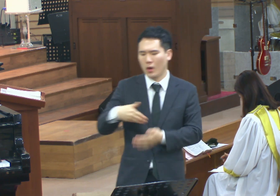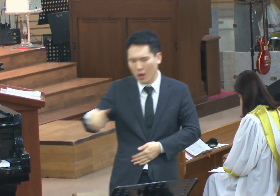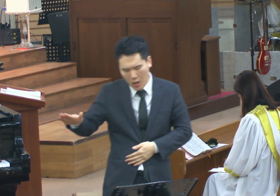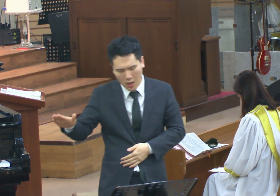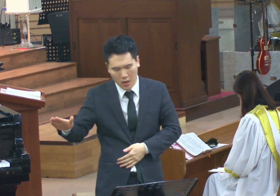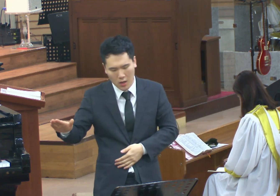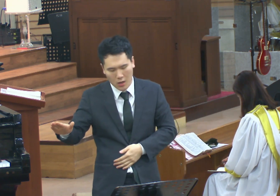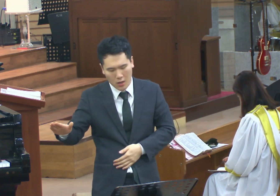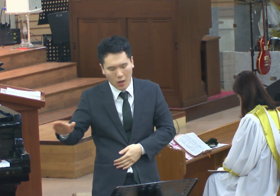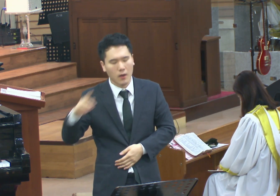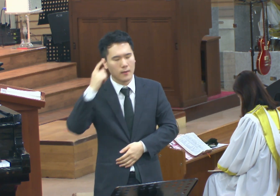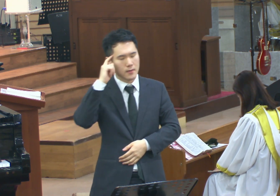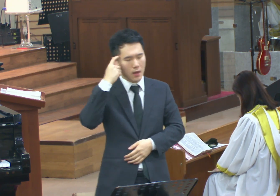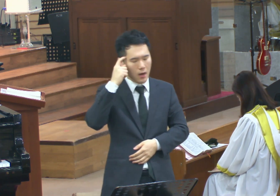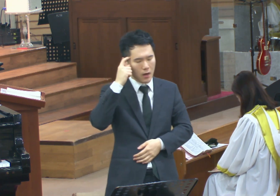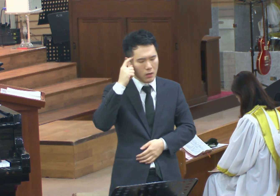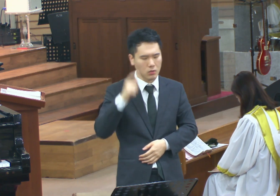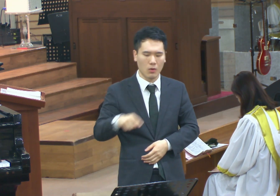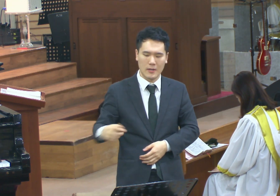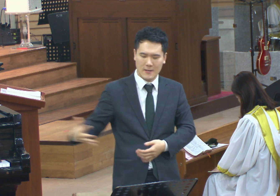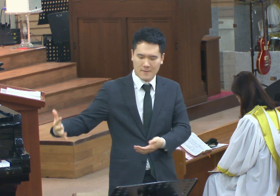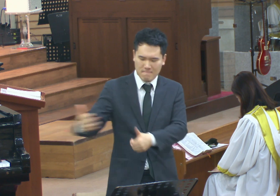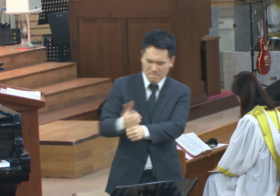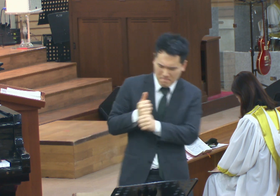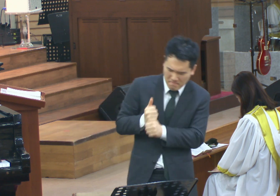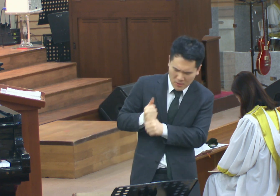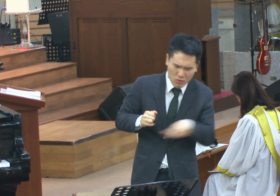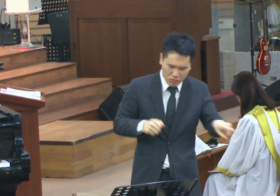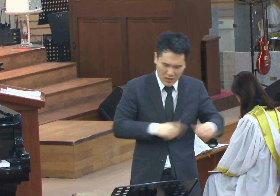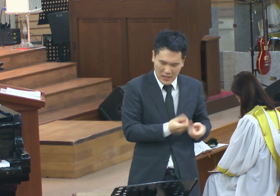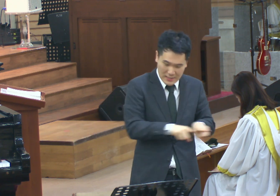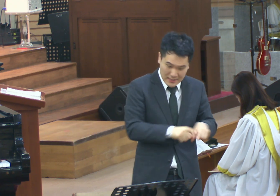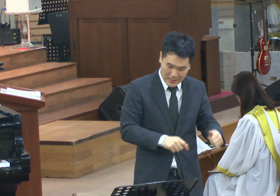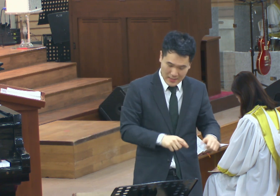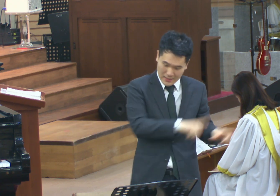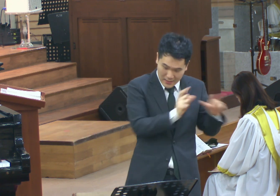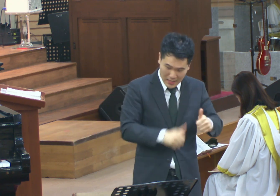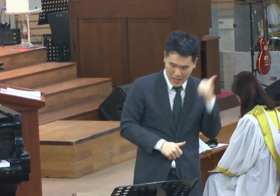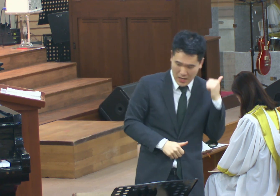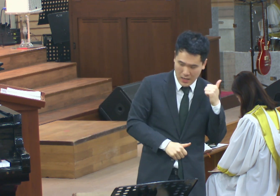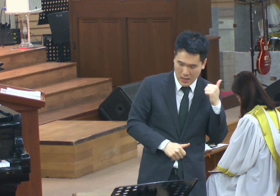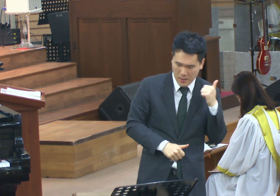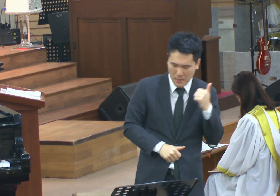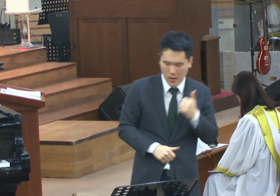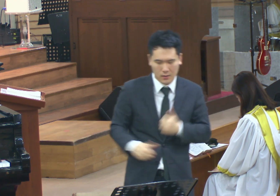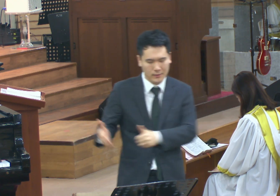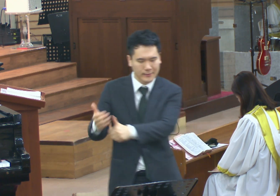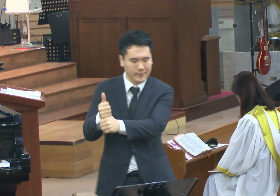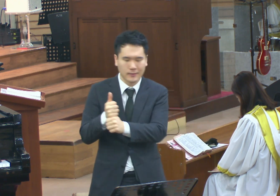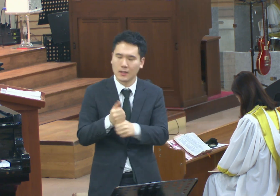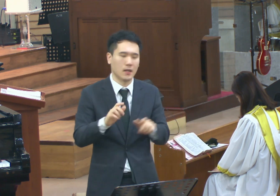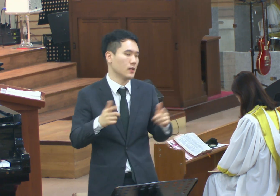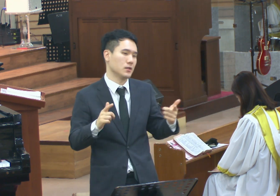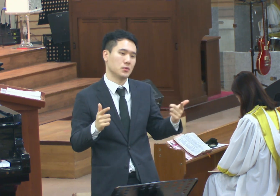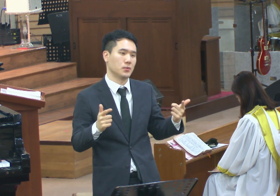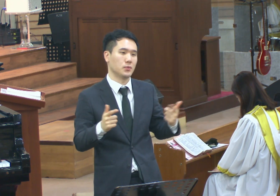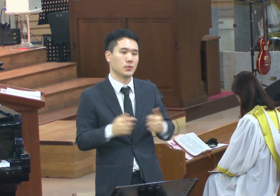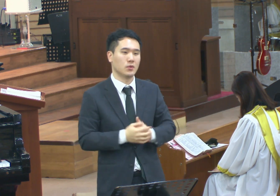참 귀하다는 생각이 들어요. 두 지파 반 대표들이 와서 우리 이제 그만 좀 가게 해주세요 말하기 전에 여호수아가 얘기를 꺼낸